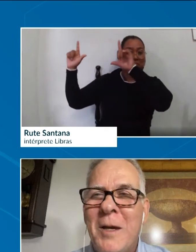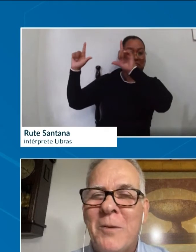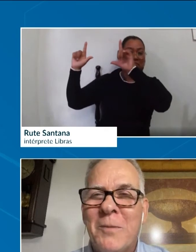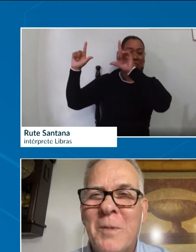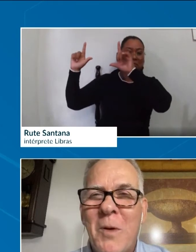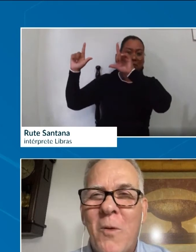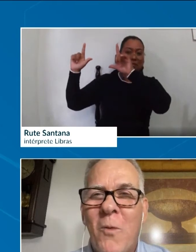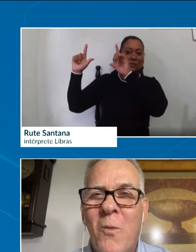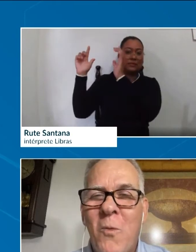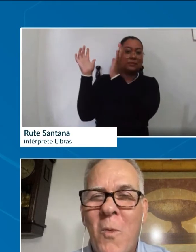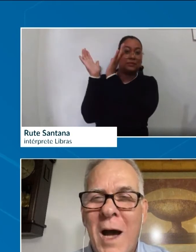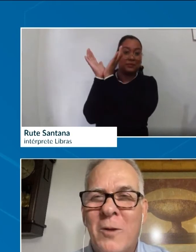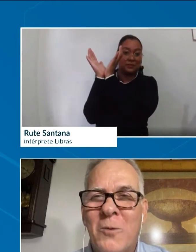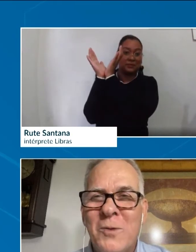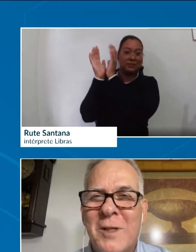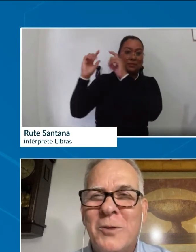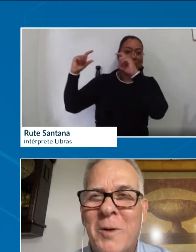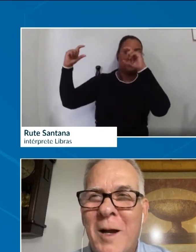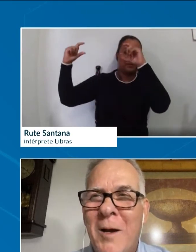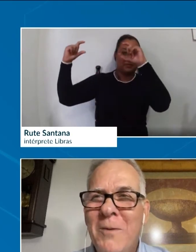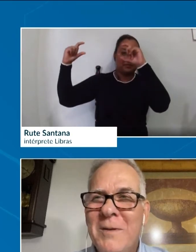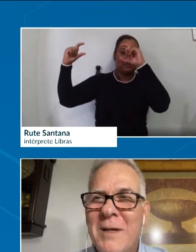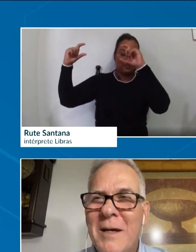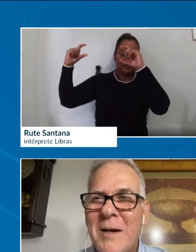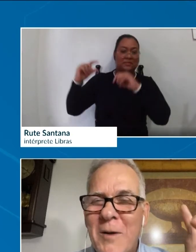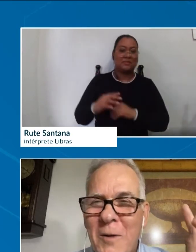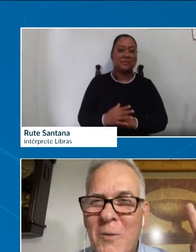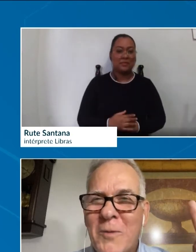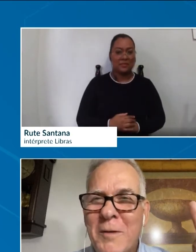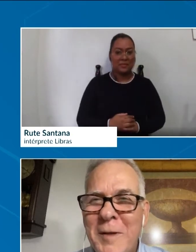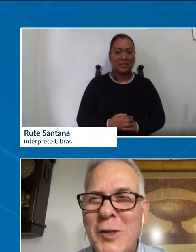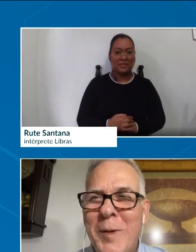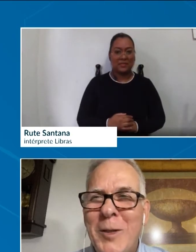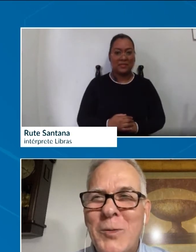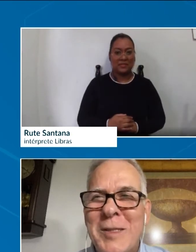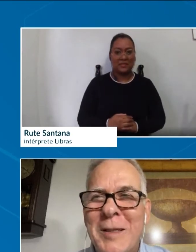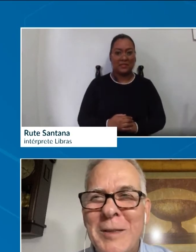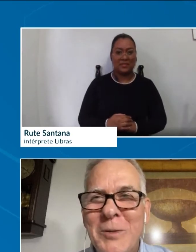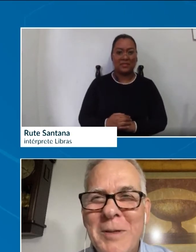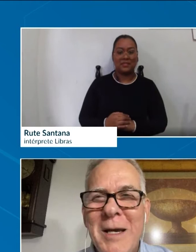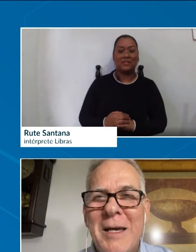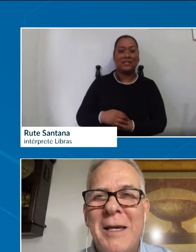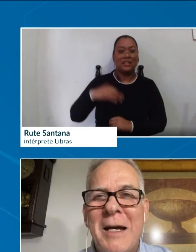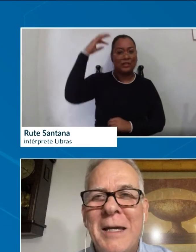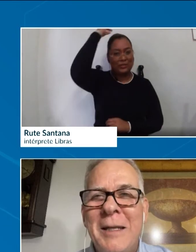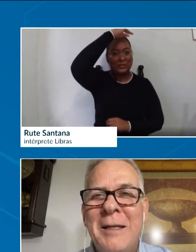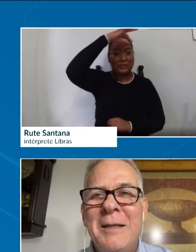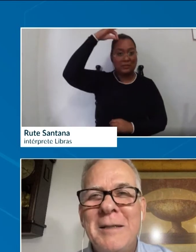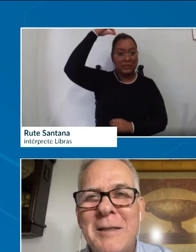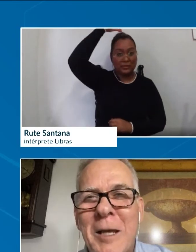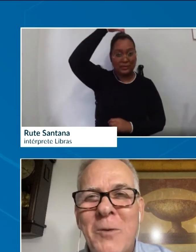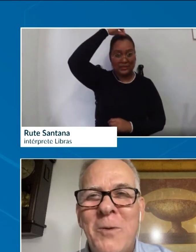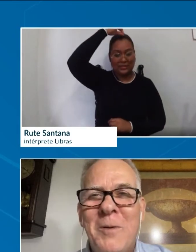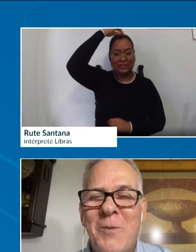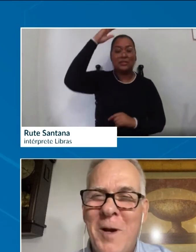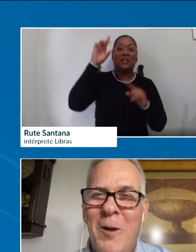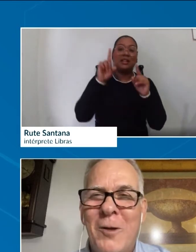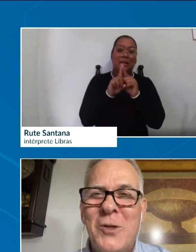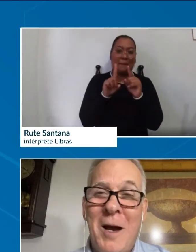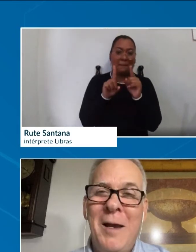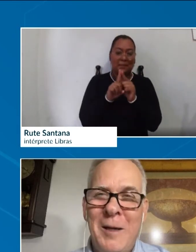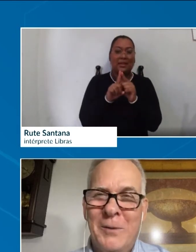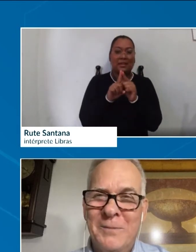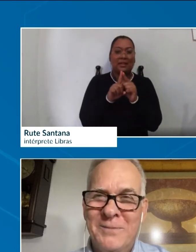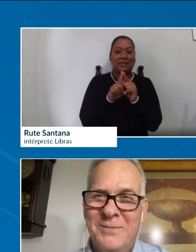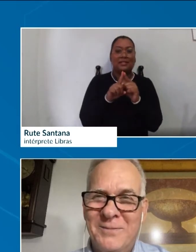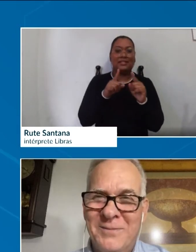eu tenho um quadro com Santo Grau, Divino Espírito Santo e ainda tenho um